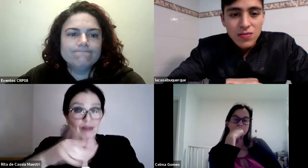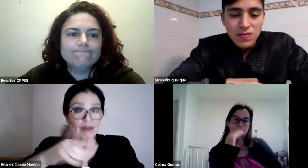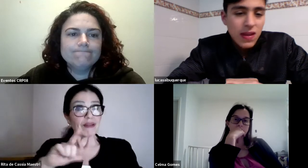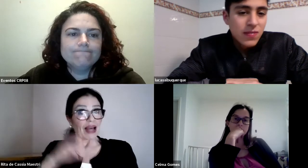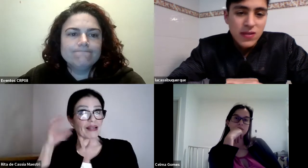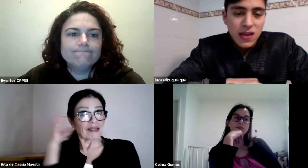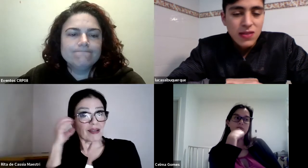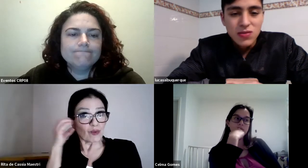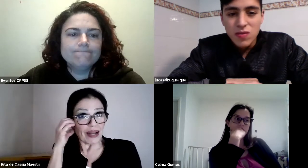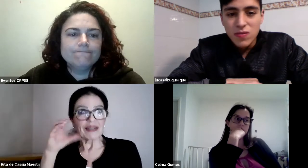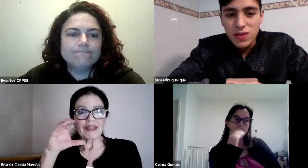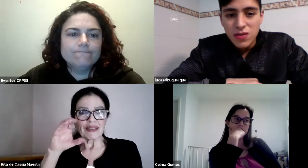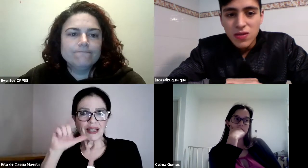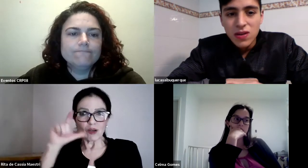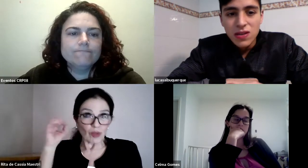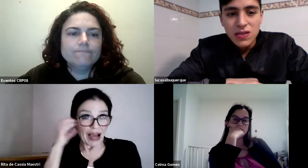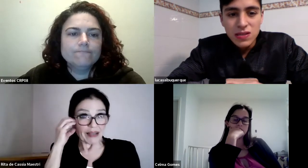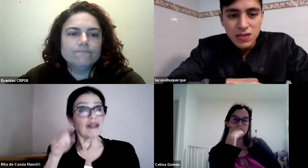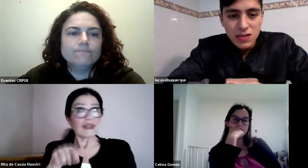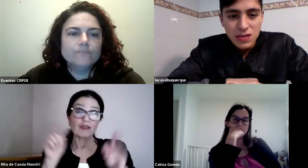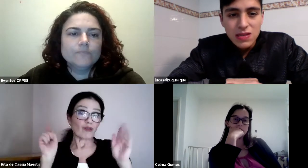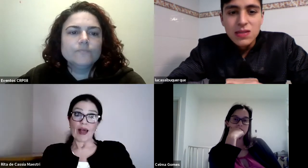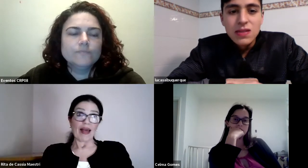Então, temos aí os computadores,